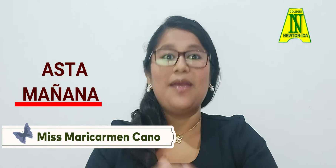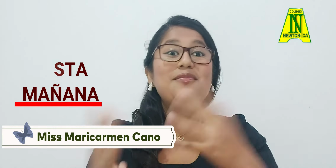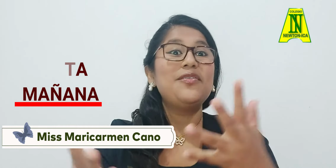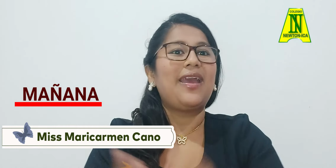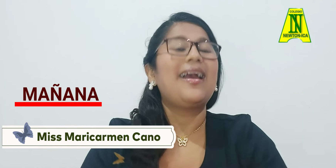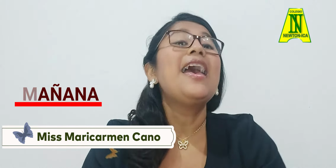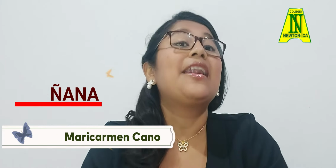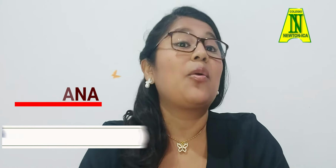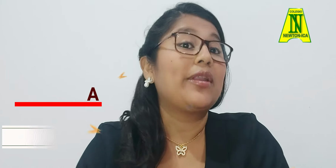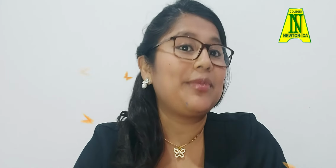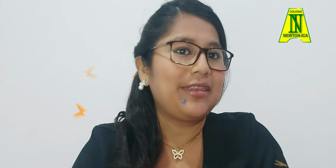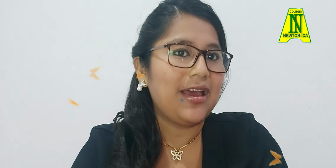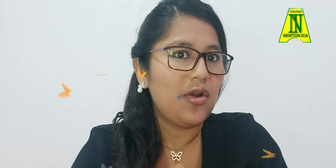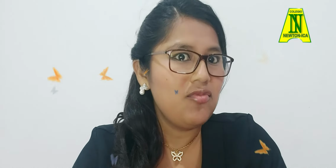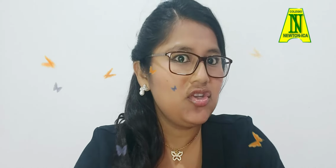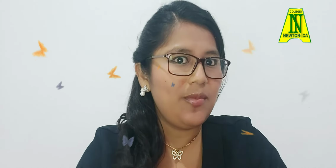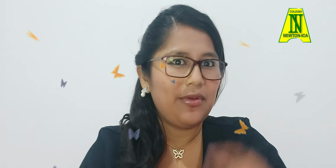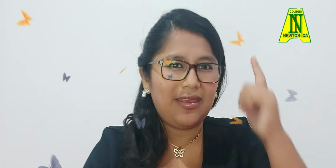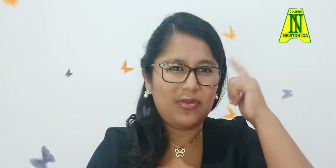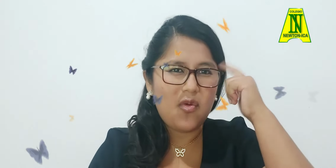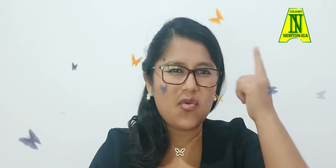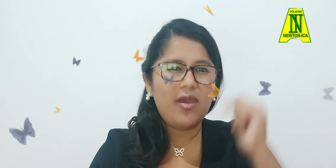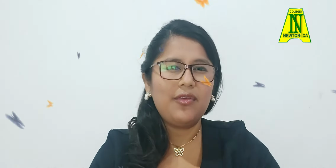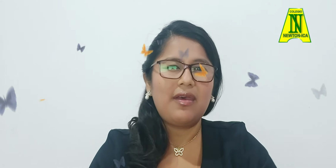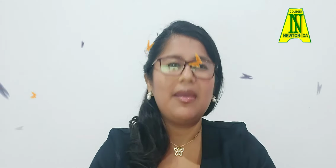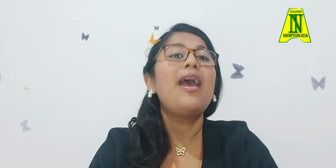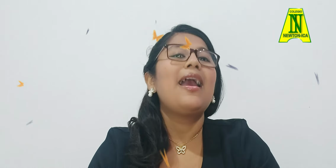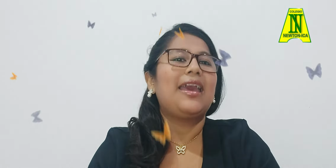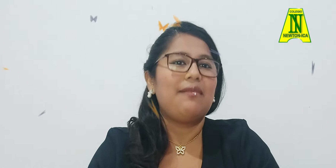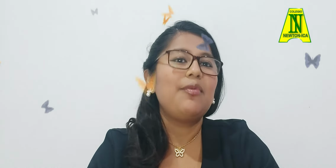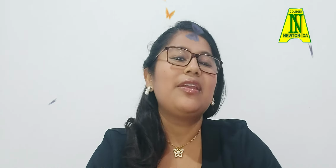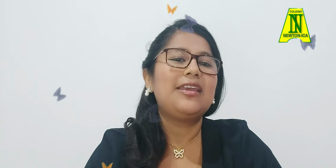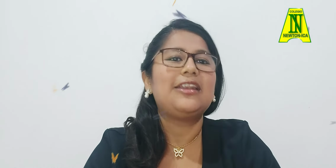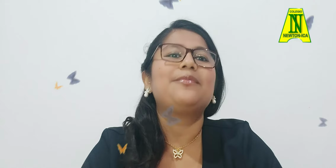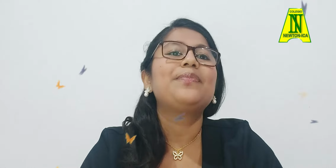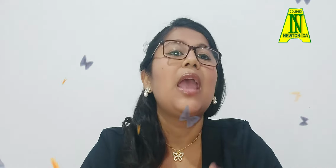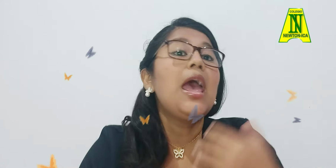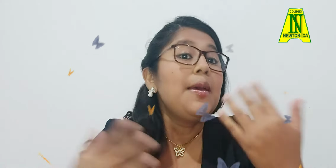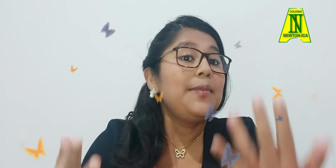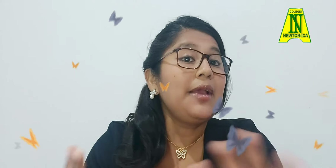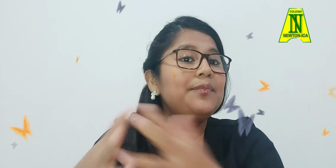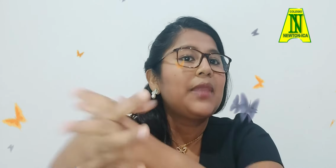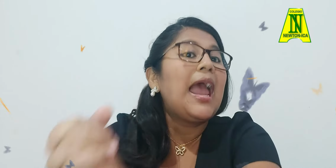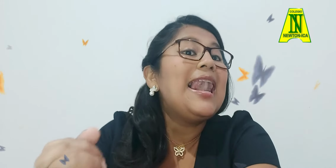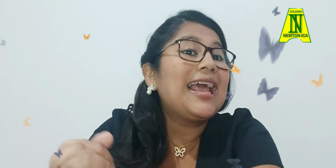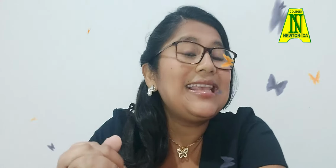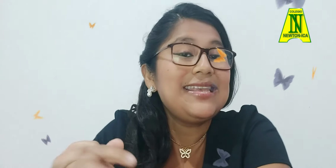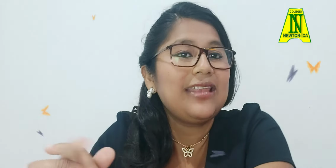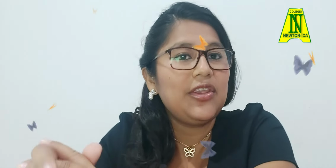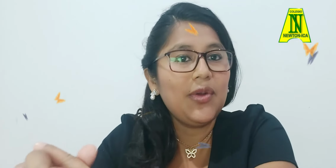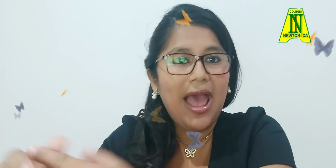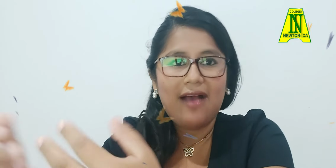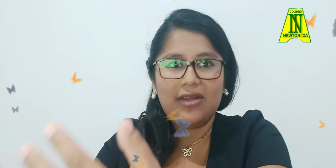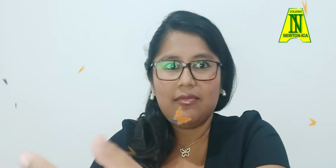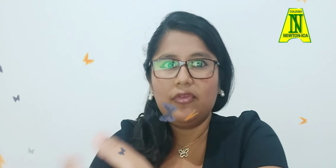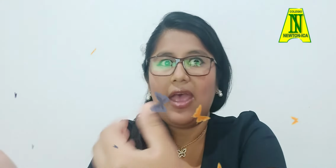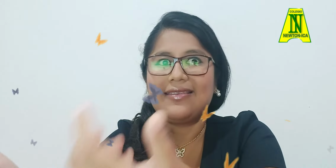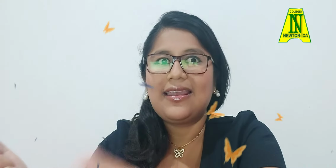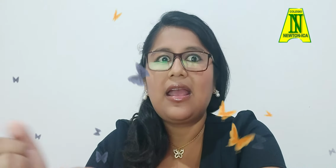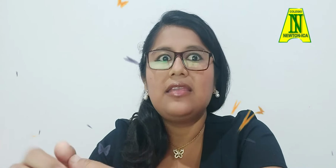Muy bien, recuerda practicarlo mucho porque es un nuevo saber que vamos a adquirir. Bien, en la clase anterior hablamos acerca de